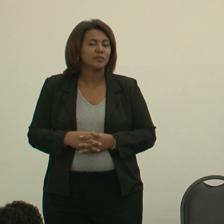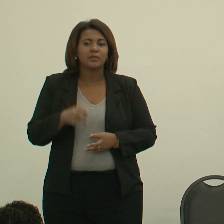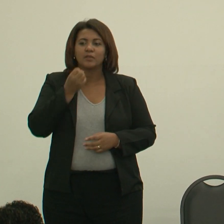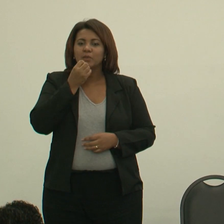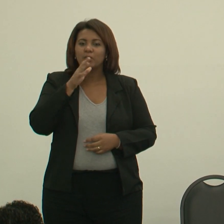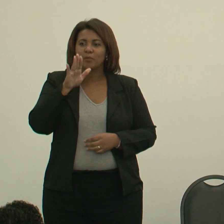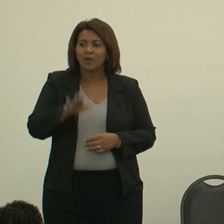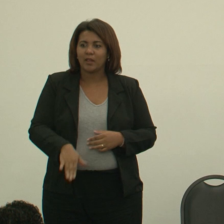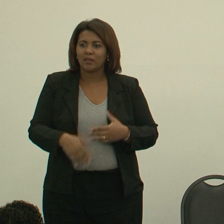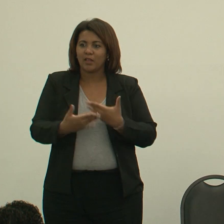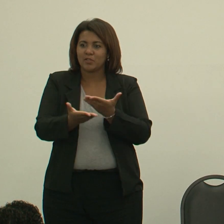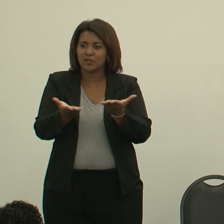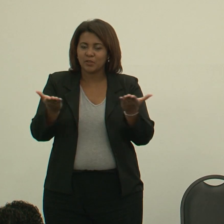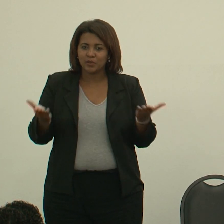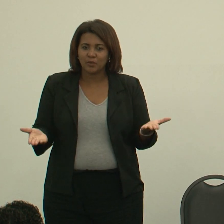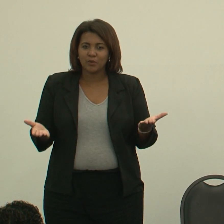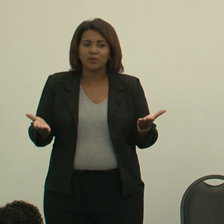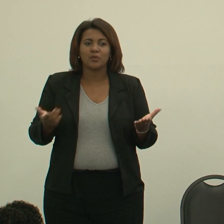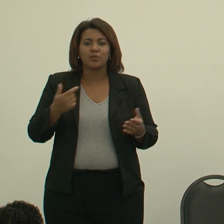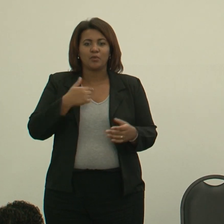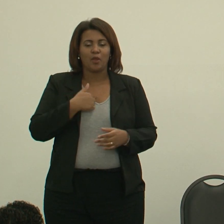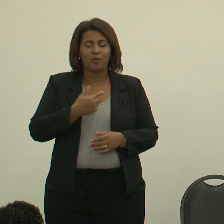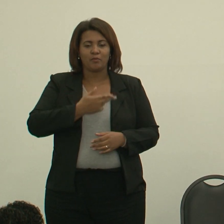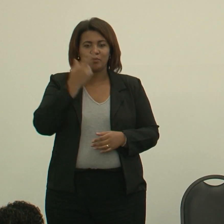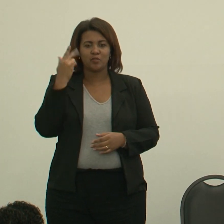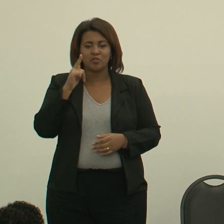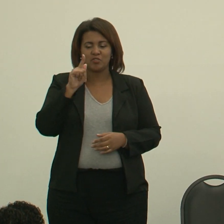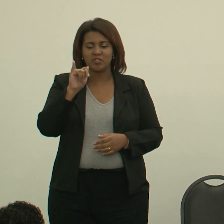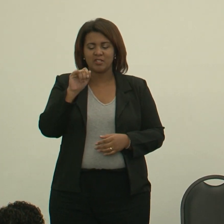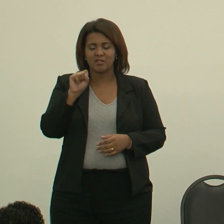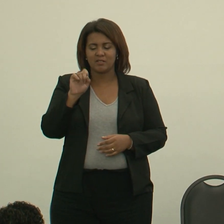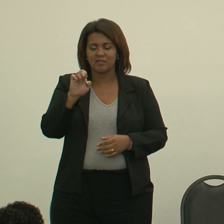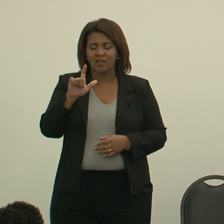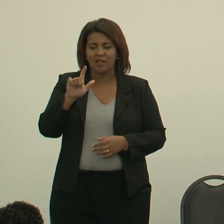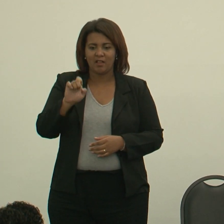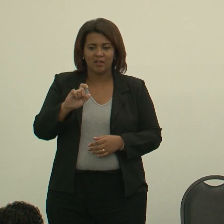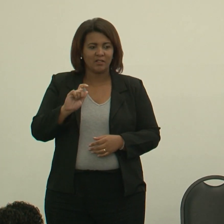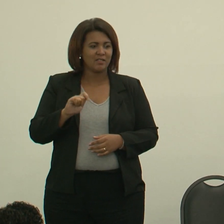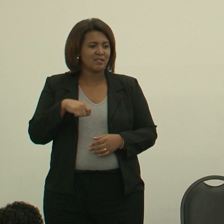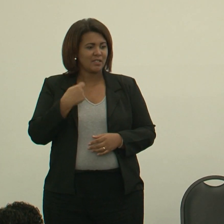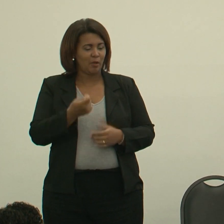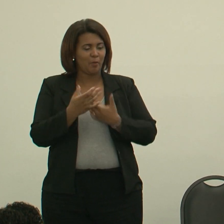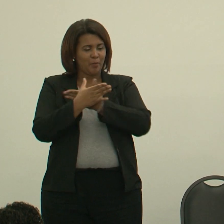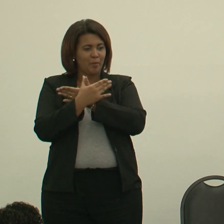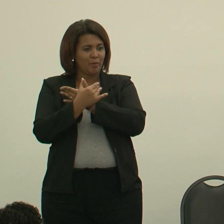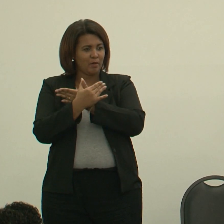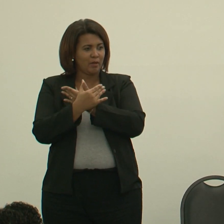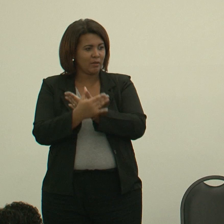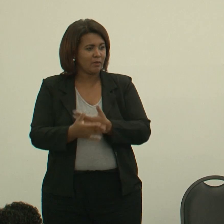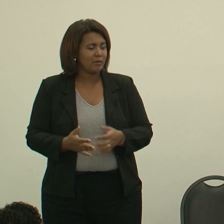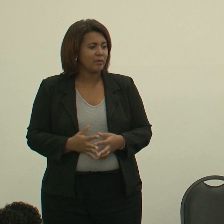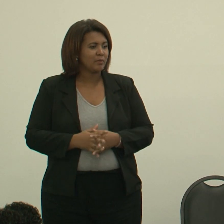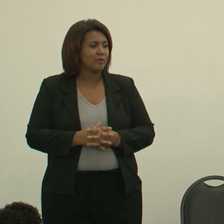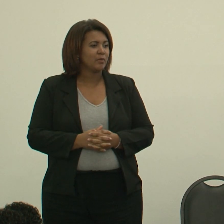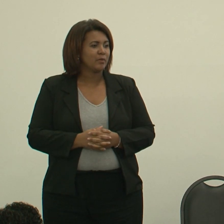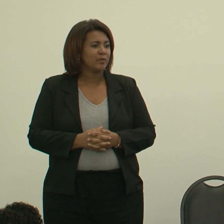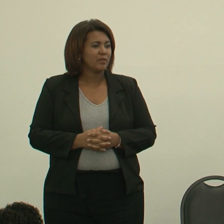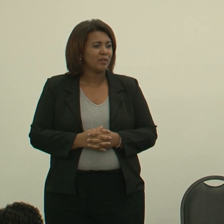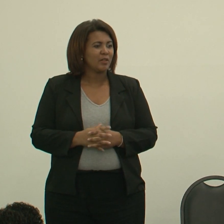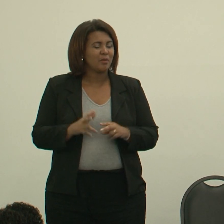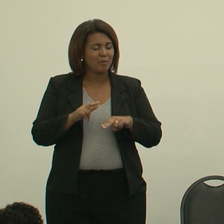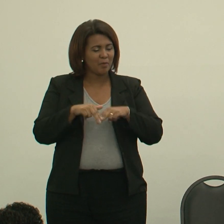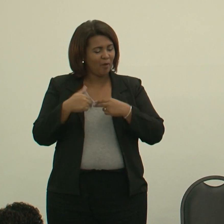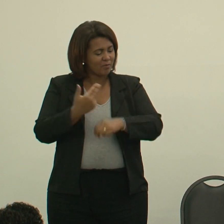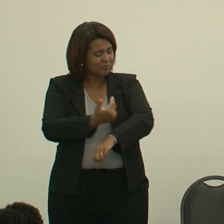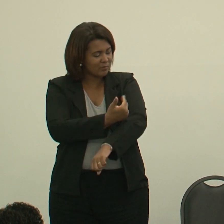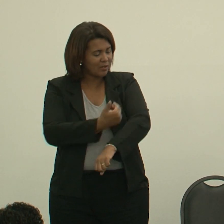Boa tarde a todos. Então, eu sou a Gisele. Meu sinal é borboleta. Por causa de